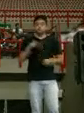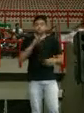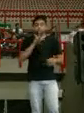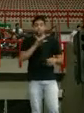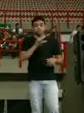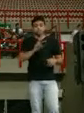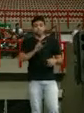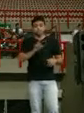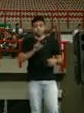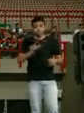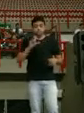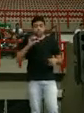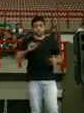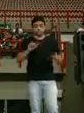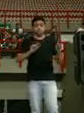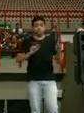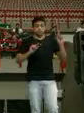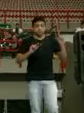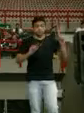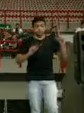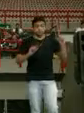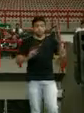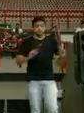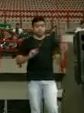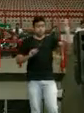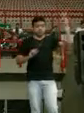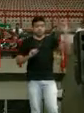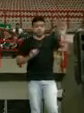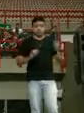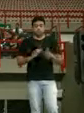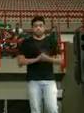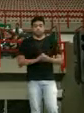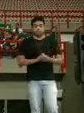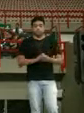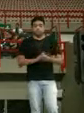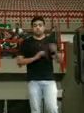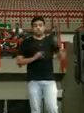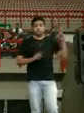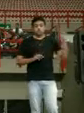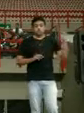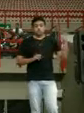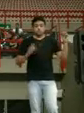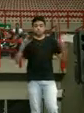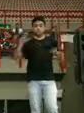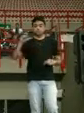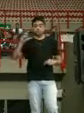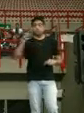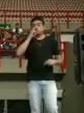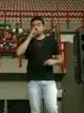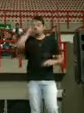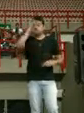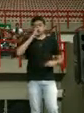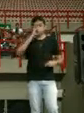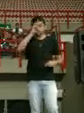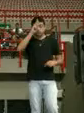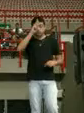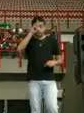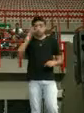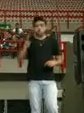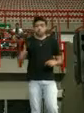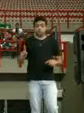diminui, a frequência faz o quê? Aumenta. Se esse Fzão, que é a força, a tração,